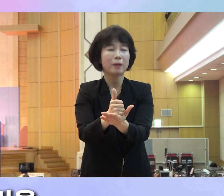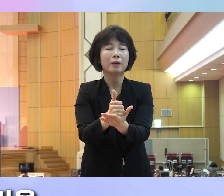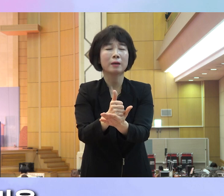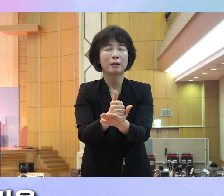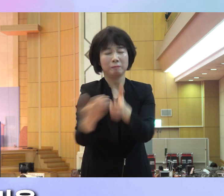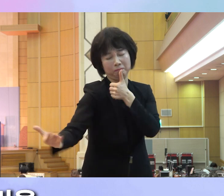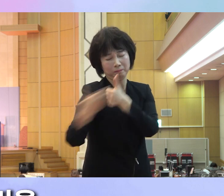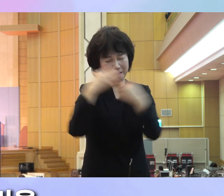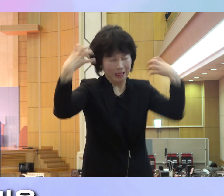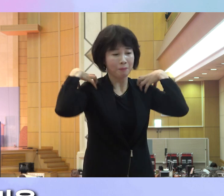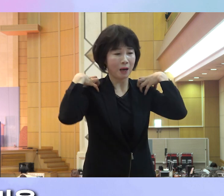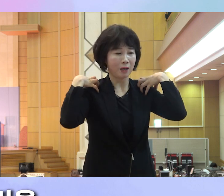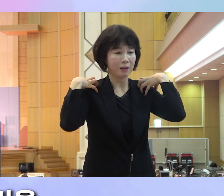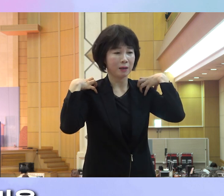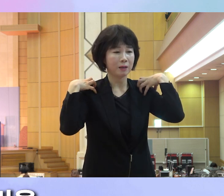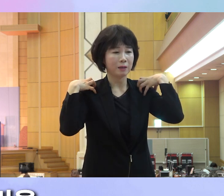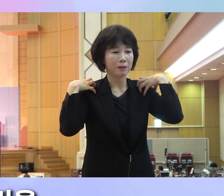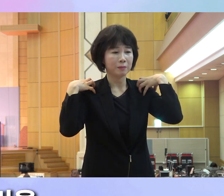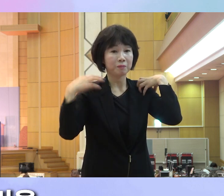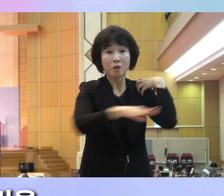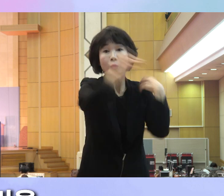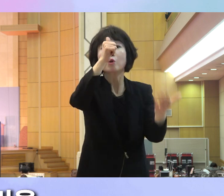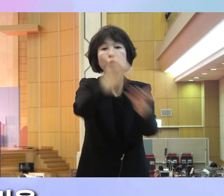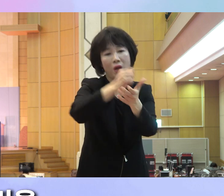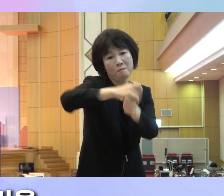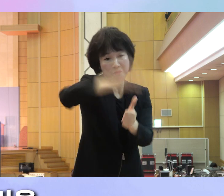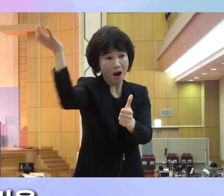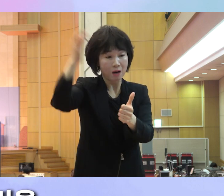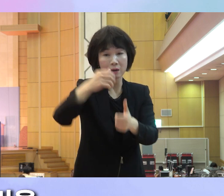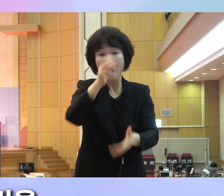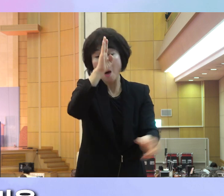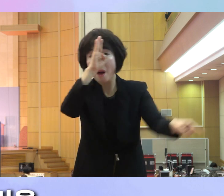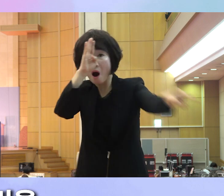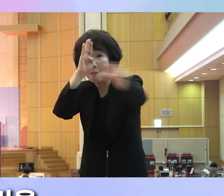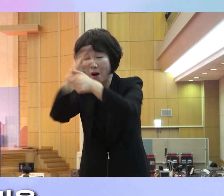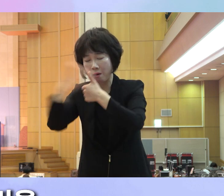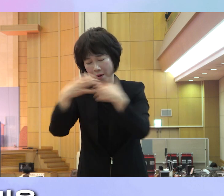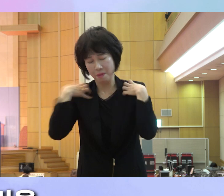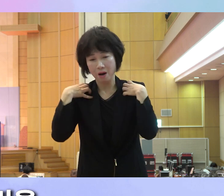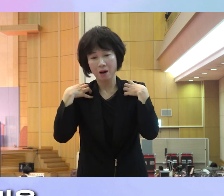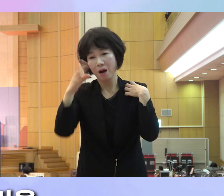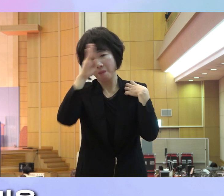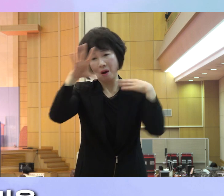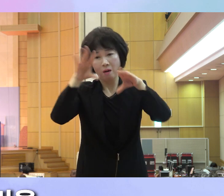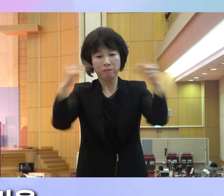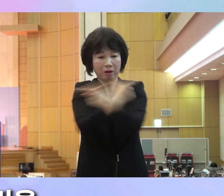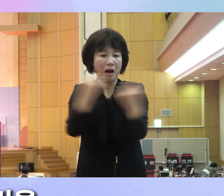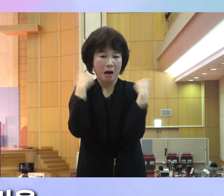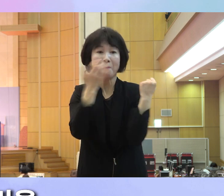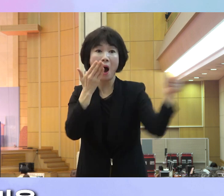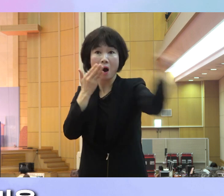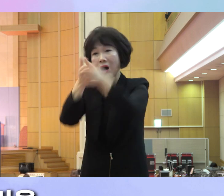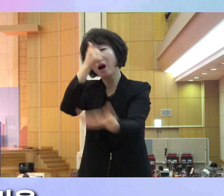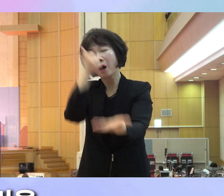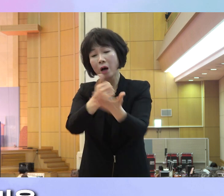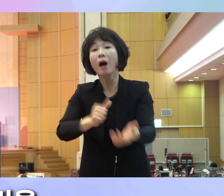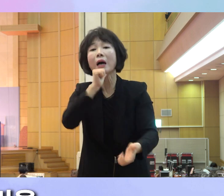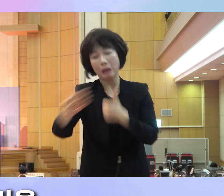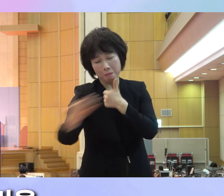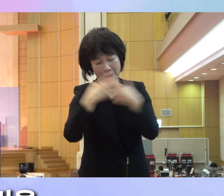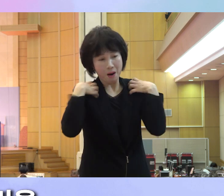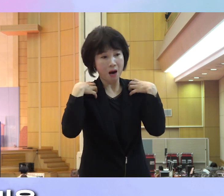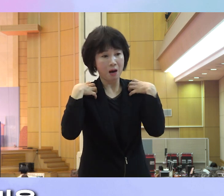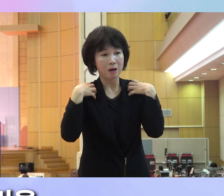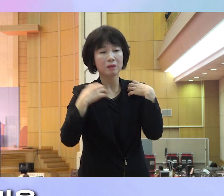주님이 담당하셔서 죄인을 의인되게 하고 병든 자는 치료받아서 건강한 자가 되게 하고 가난한 사람들은 부욕케